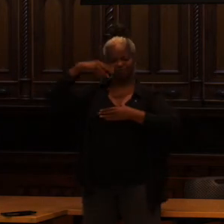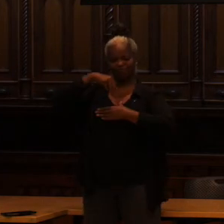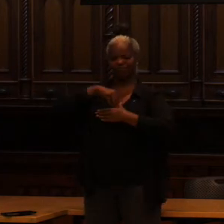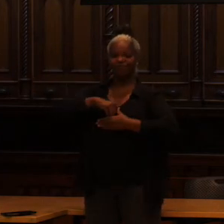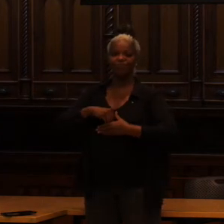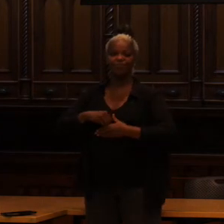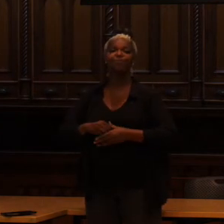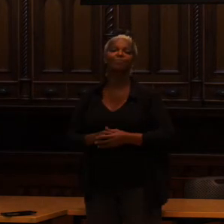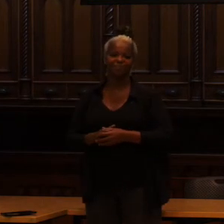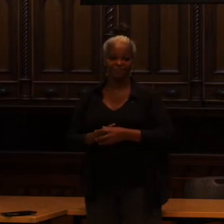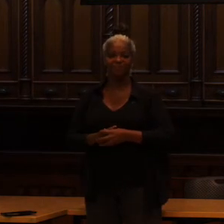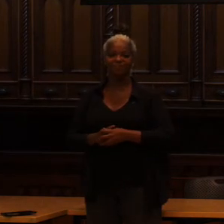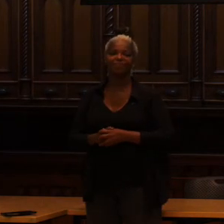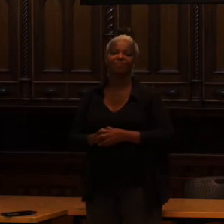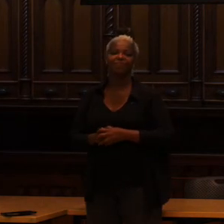intérieure.